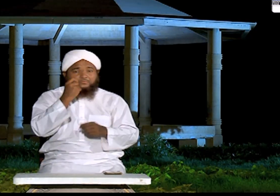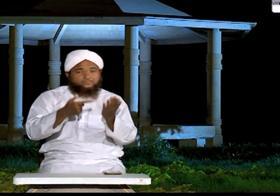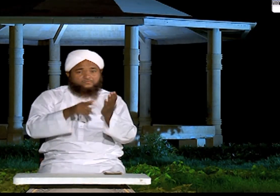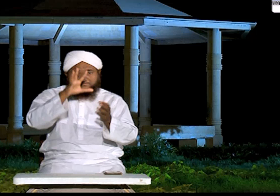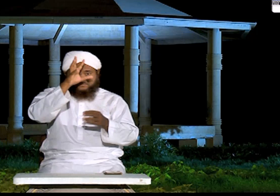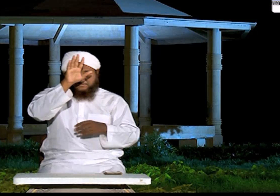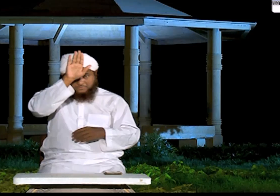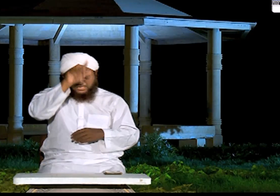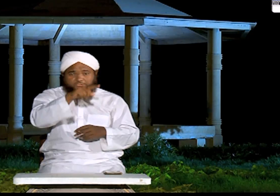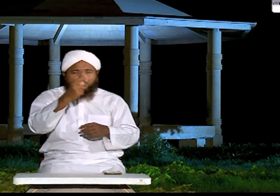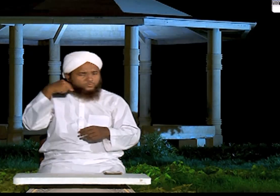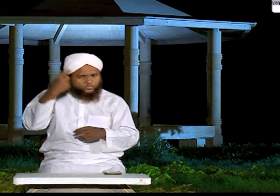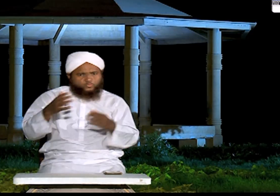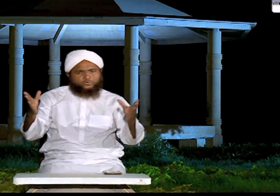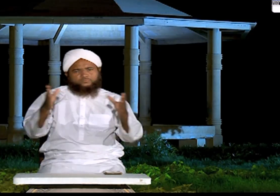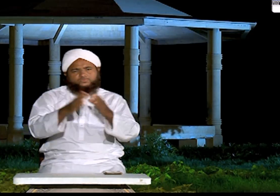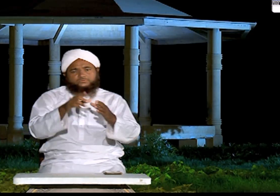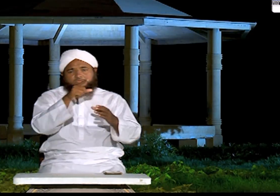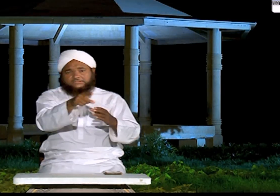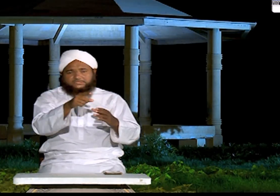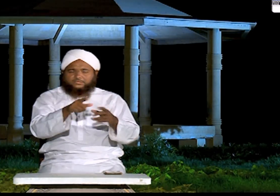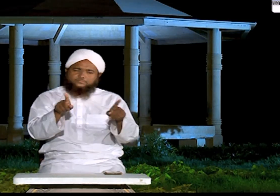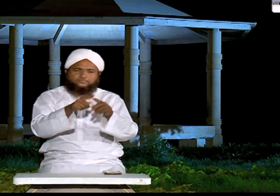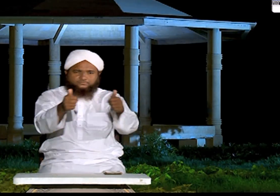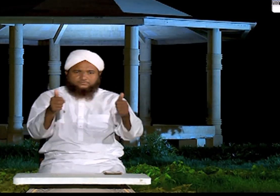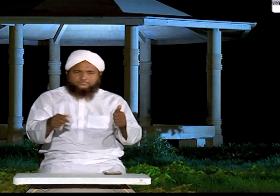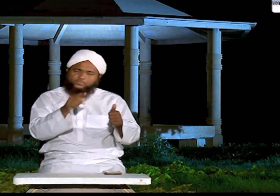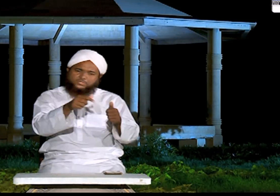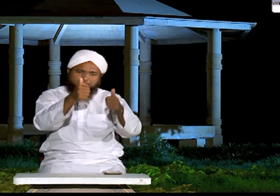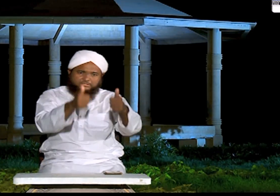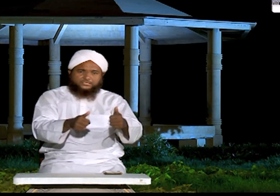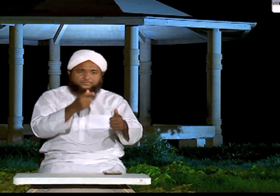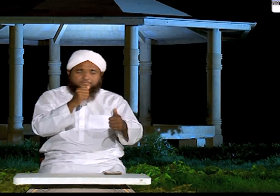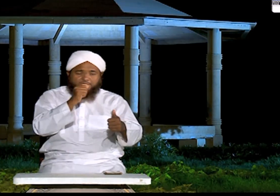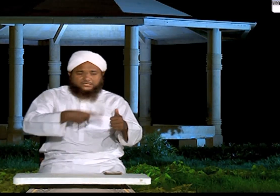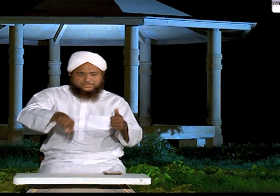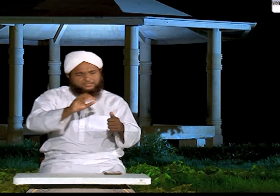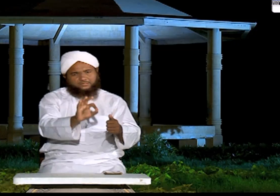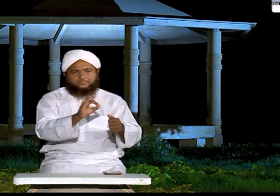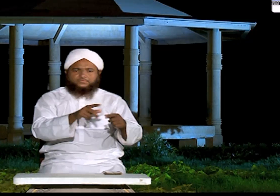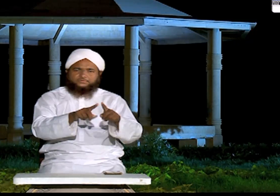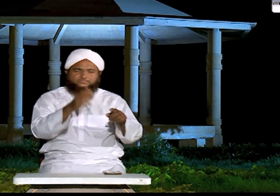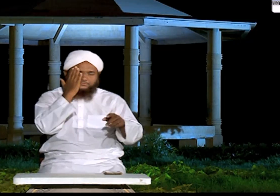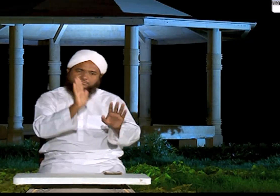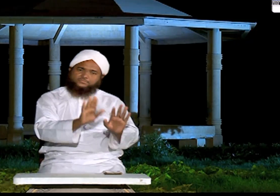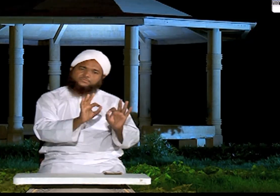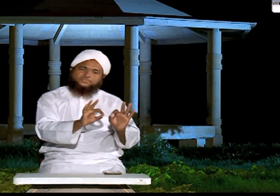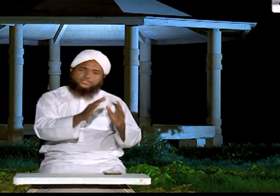کے دوران تقریباً چار ہزار علماء کا آپس میں ایک مشورہ ہوا جس کے بعد ان میں سے چار سو علماء نے یہ